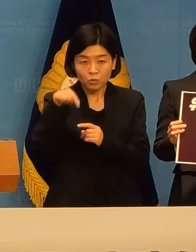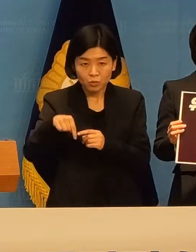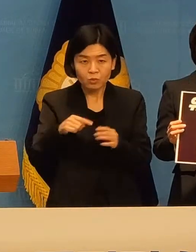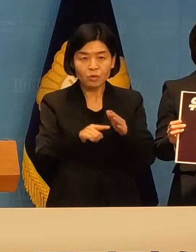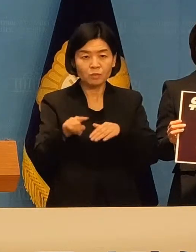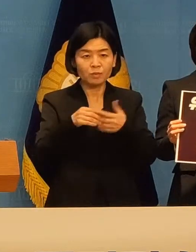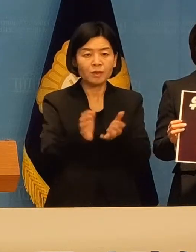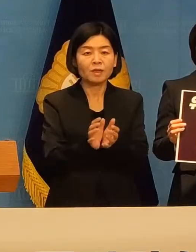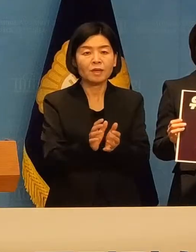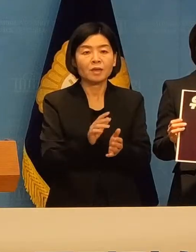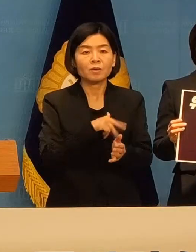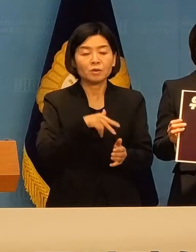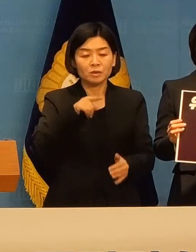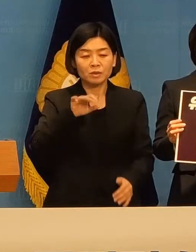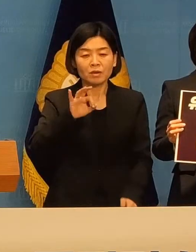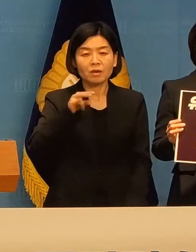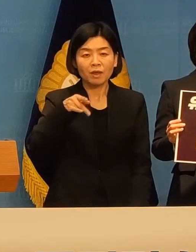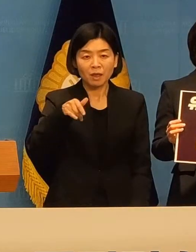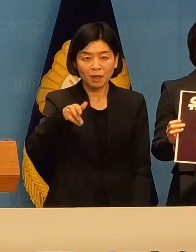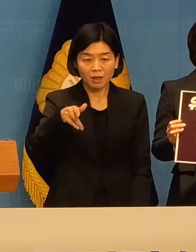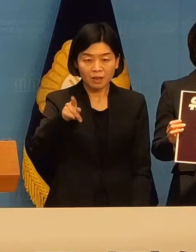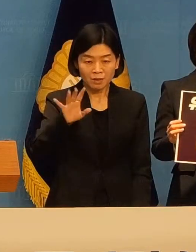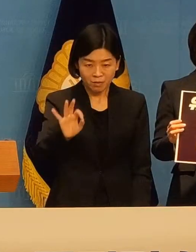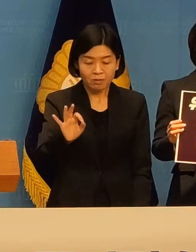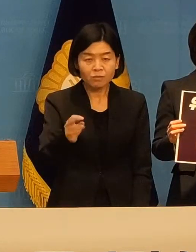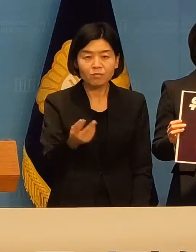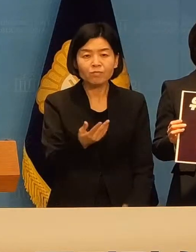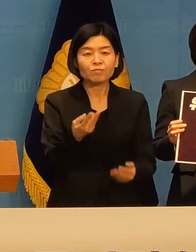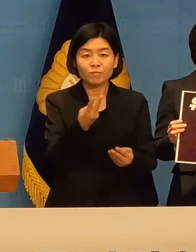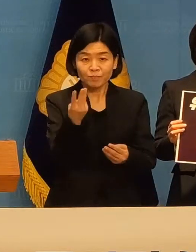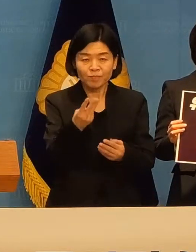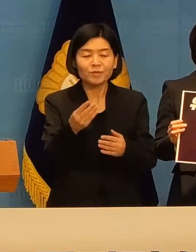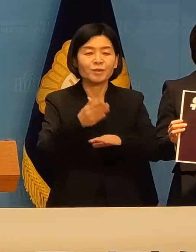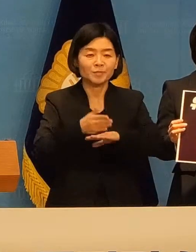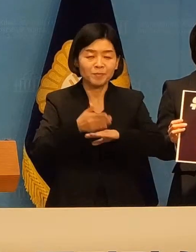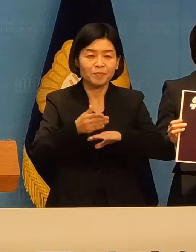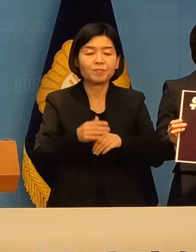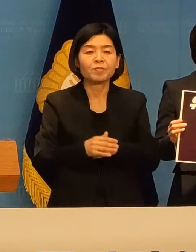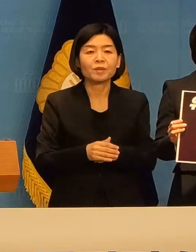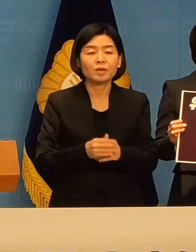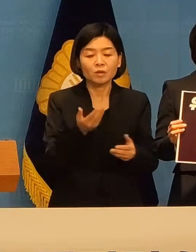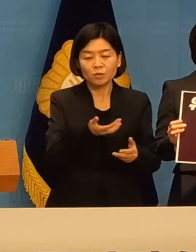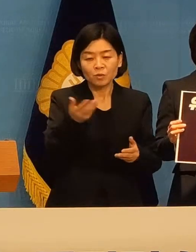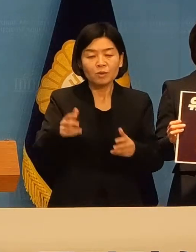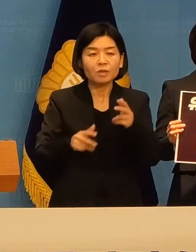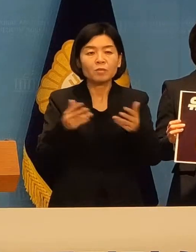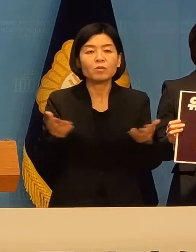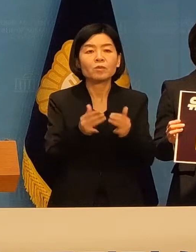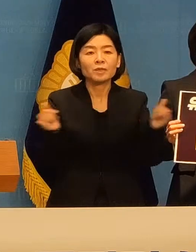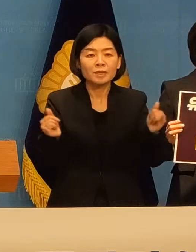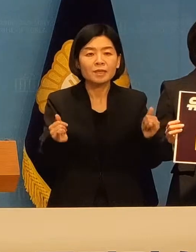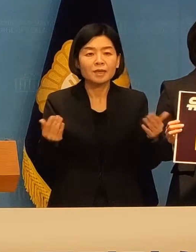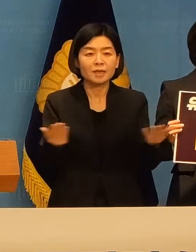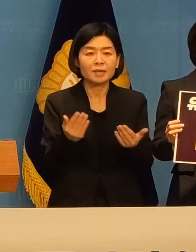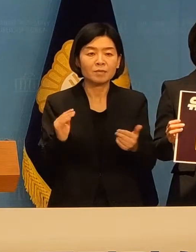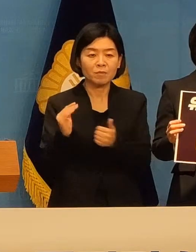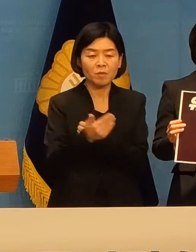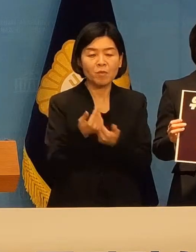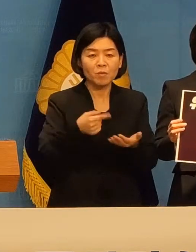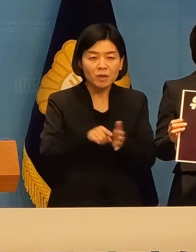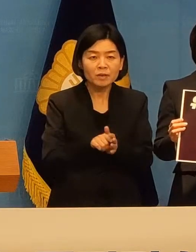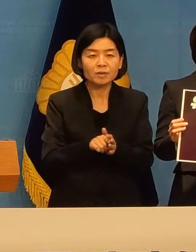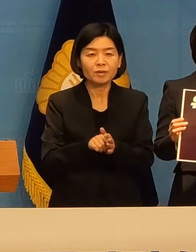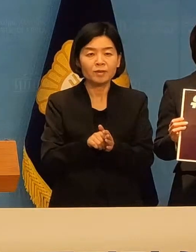정혜경 국회의원님께 감사의 인사를 전하며 유통산업 노동자들의 일자리를 지키기 위한 투쟁에 계속해서 많은